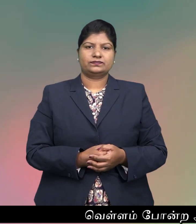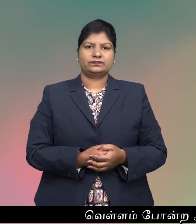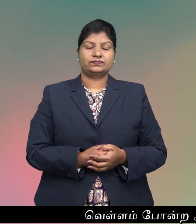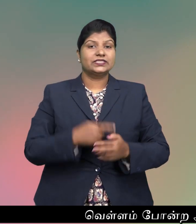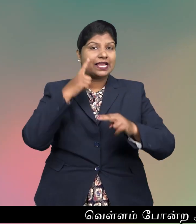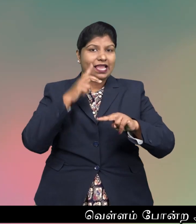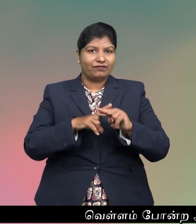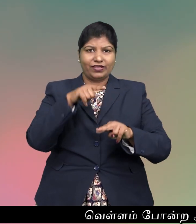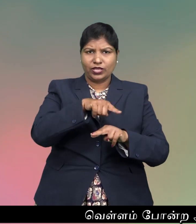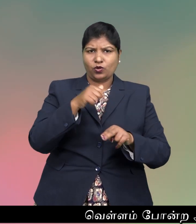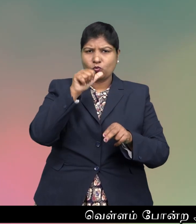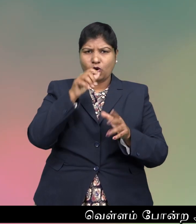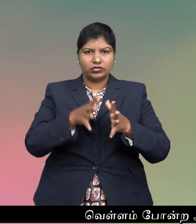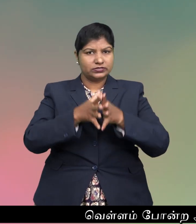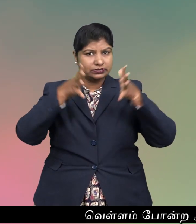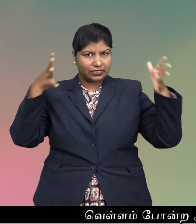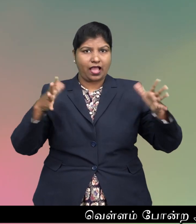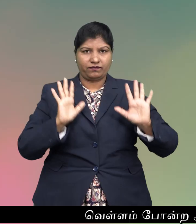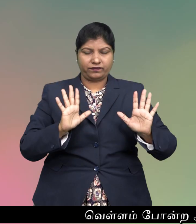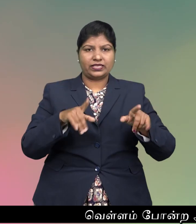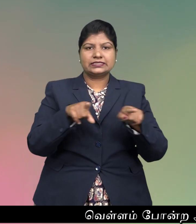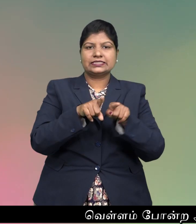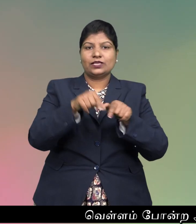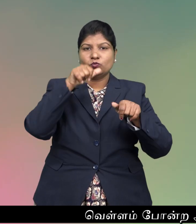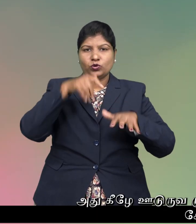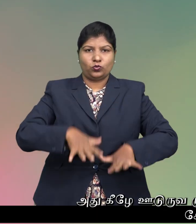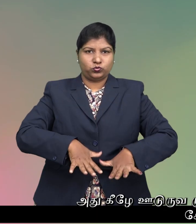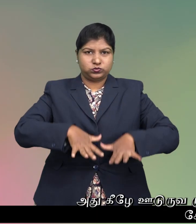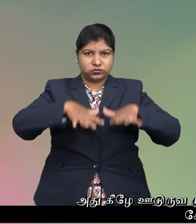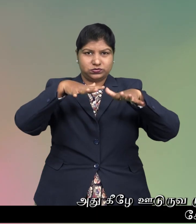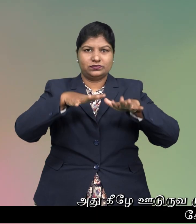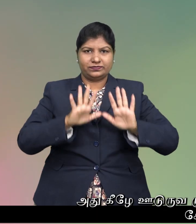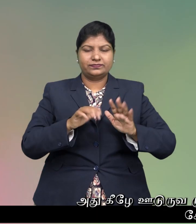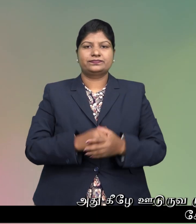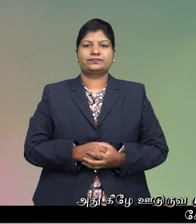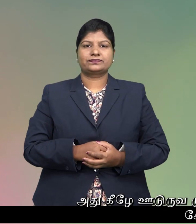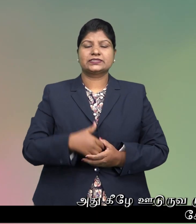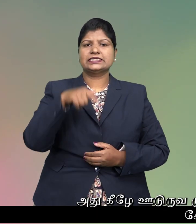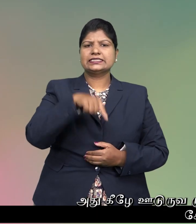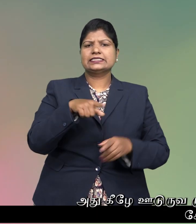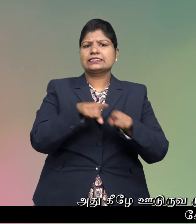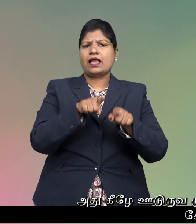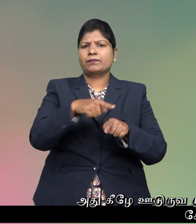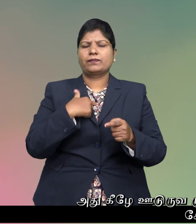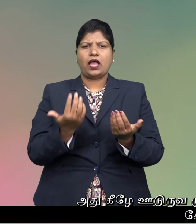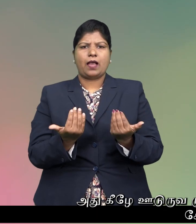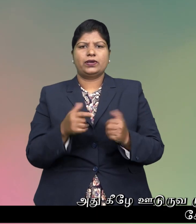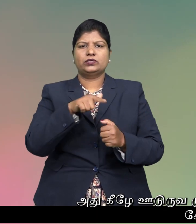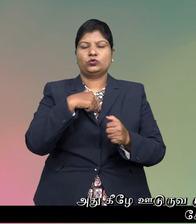வெள்ளம் போன்ற அதிகப்படியான நீர் இருந்தால் அது கீழே ஊடுருவ முடியாவிட்டால் அது